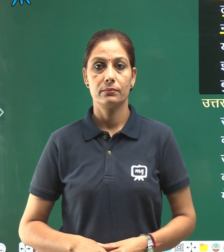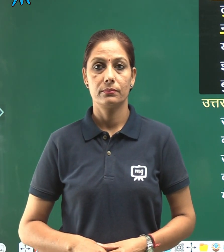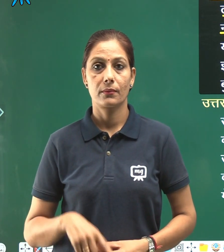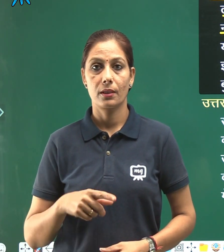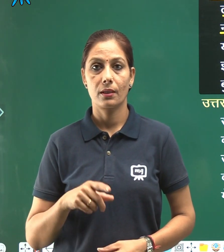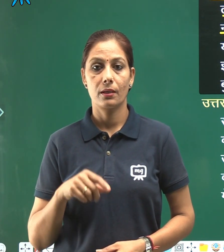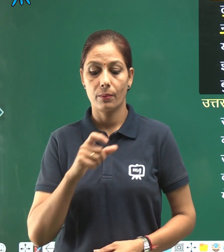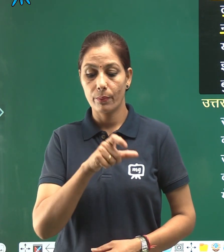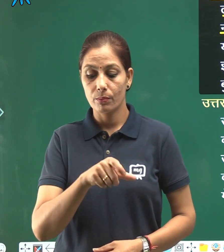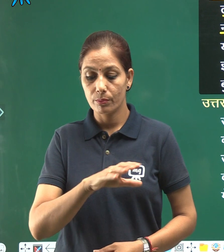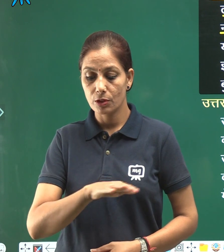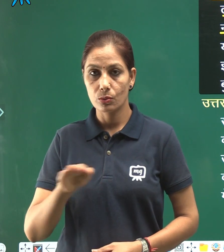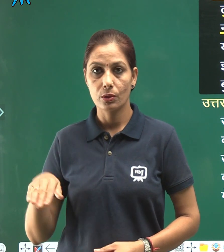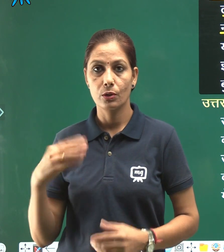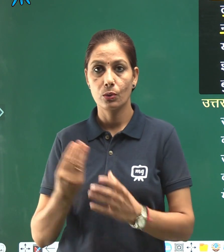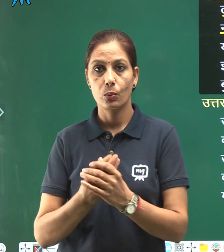यह टोली